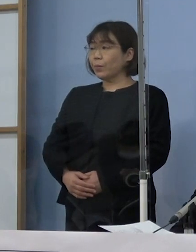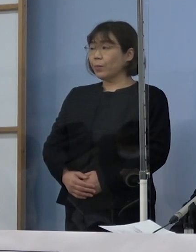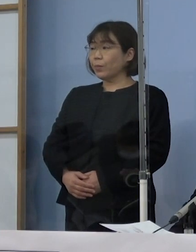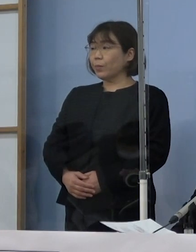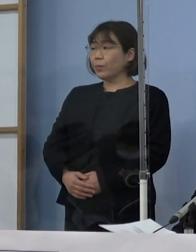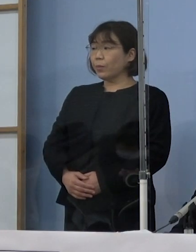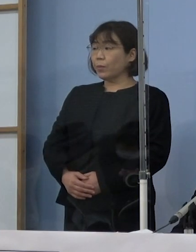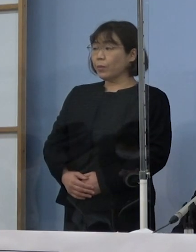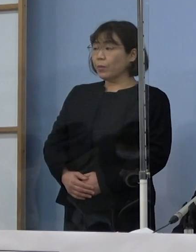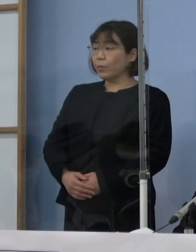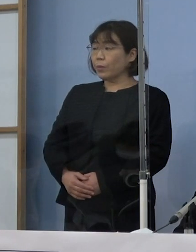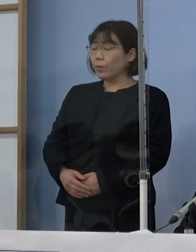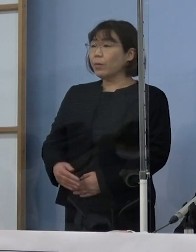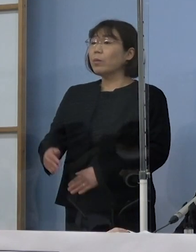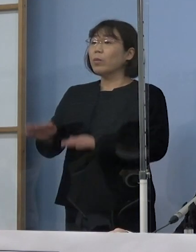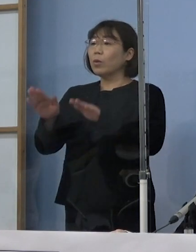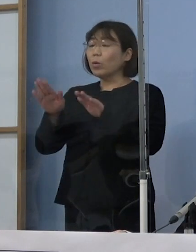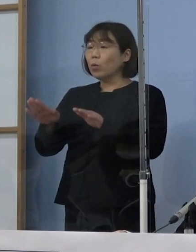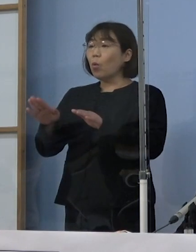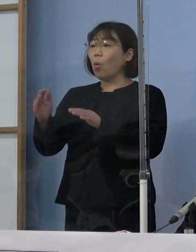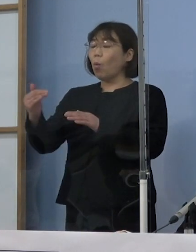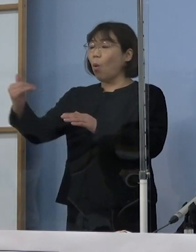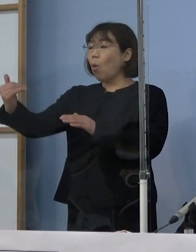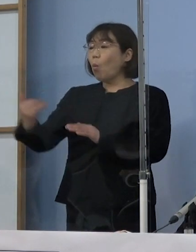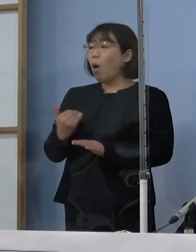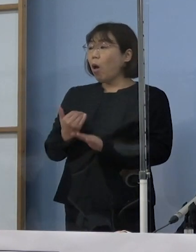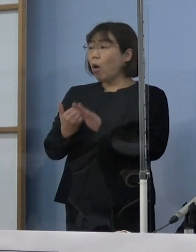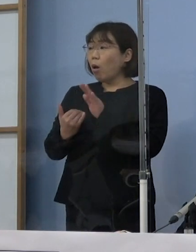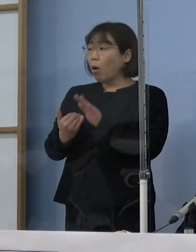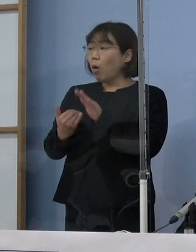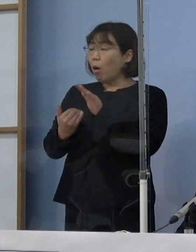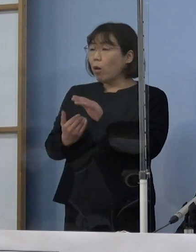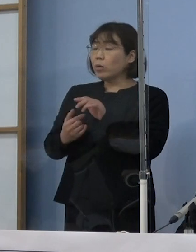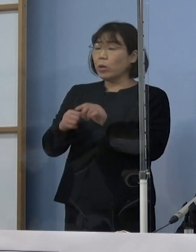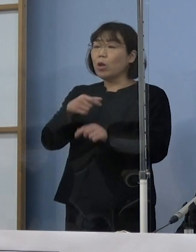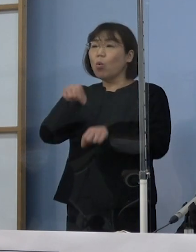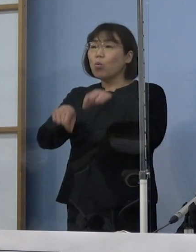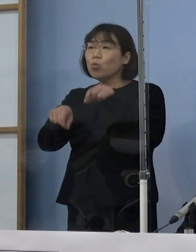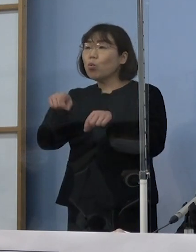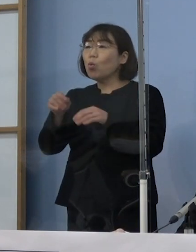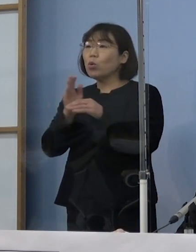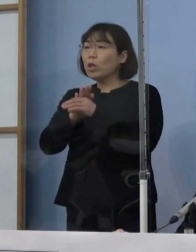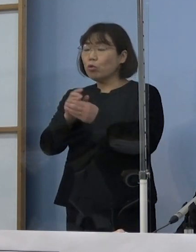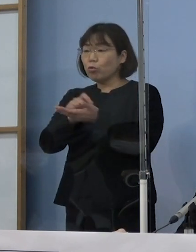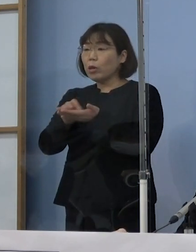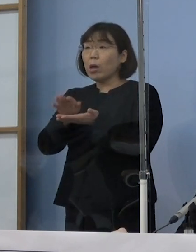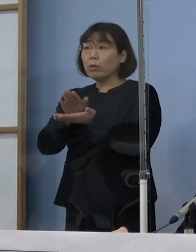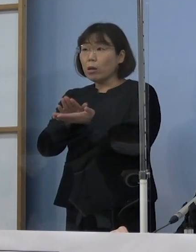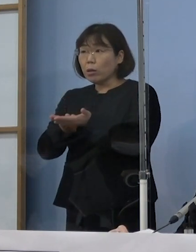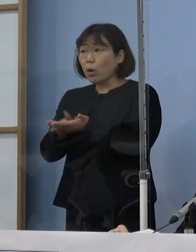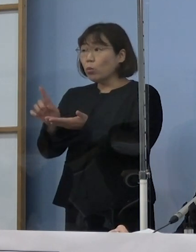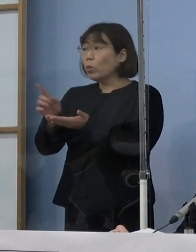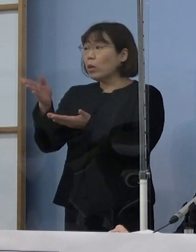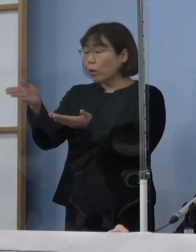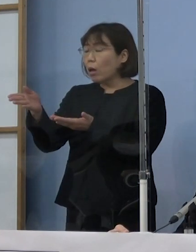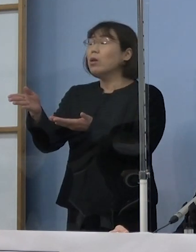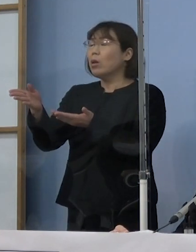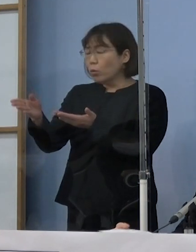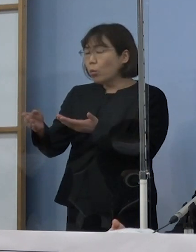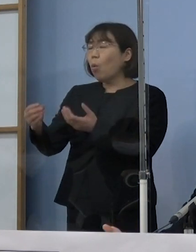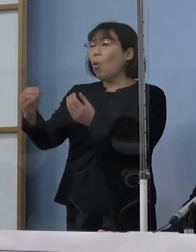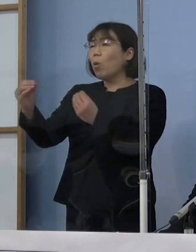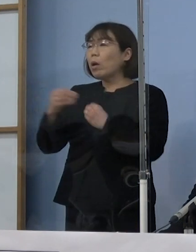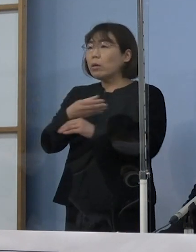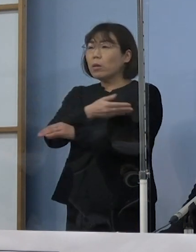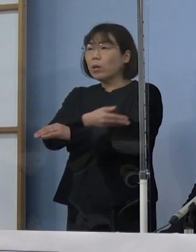1時にいただいたファックスでは、多症列の関連調査中とあるんですけど、はい、これもまだ調査 中。お二方とも調査中です。